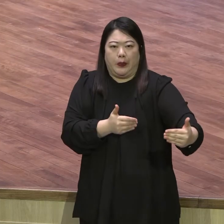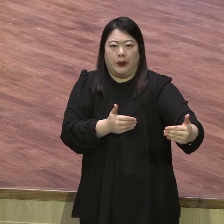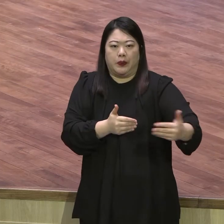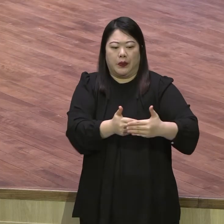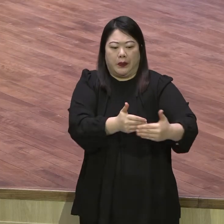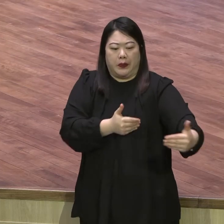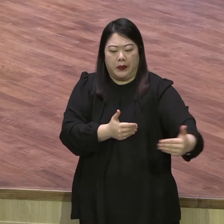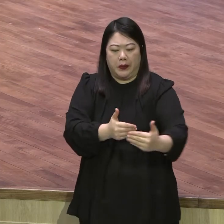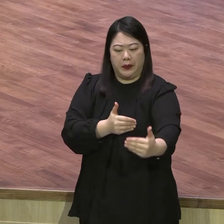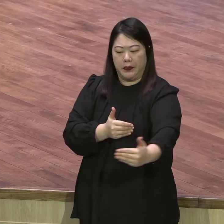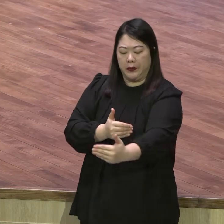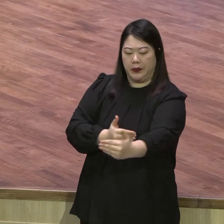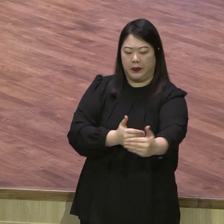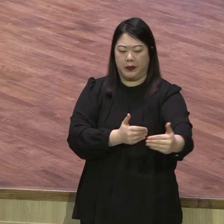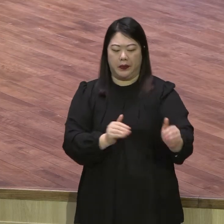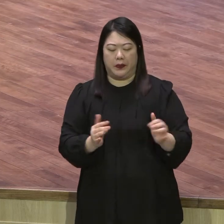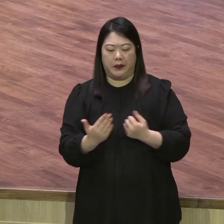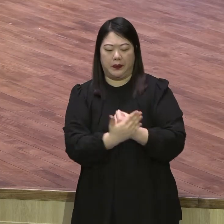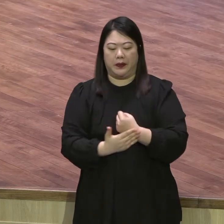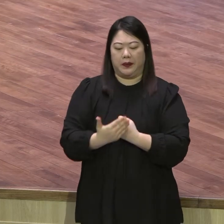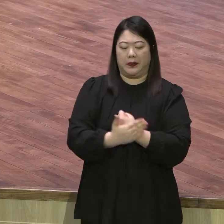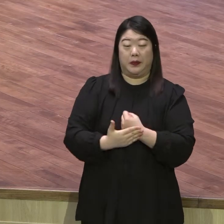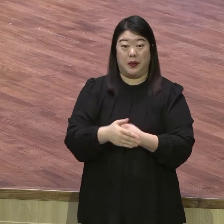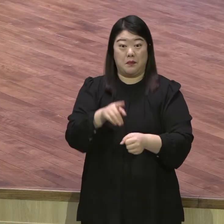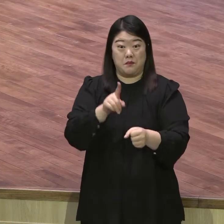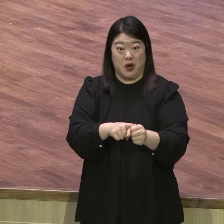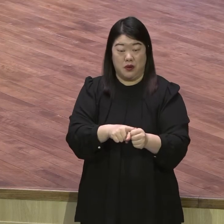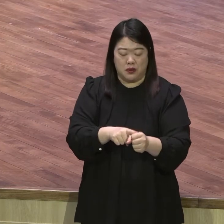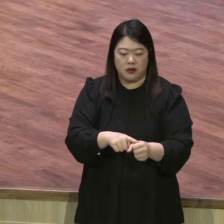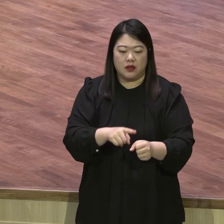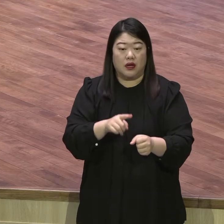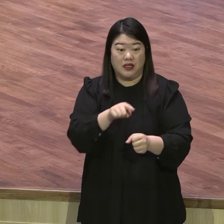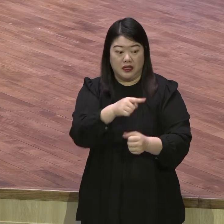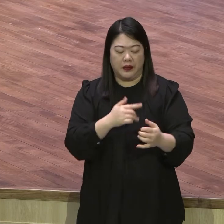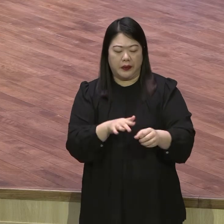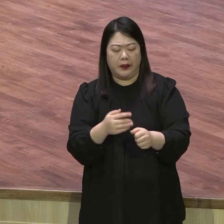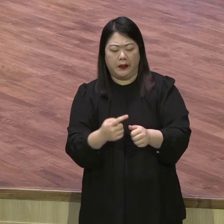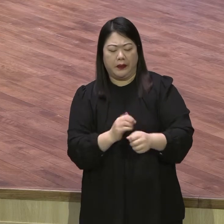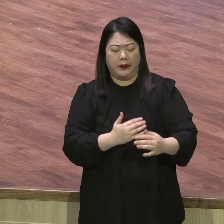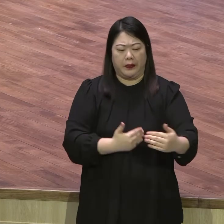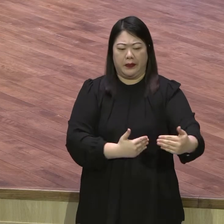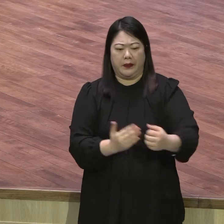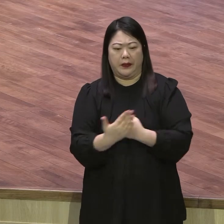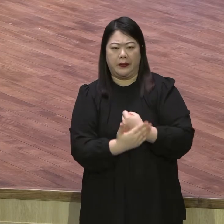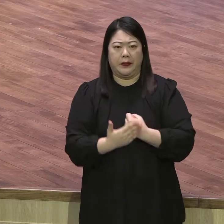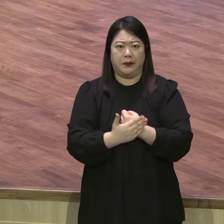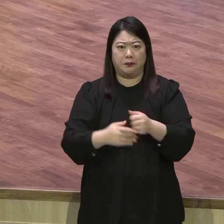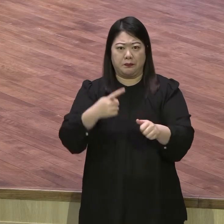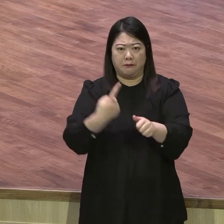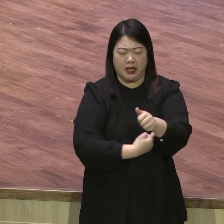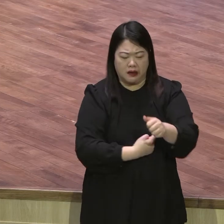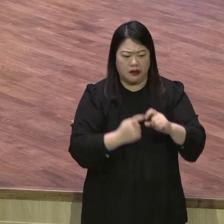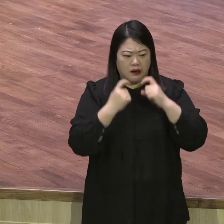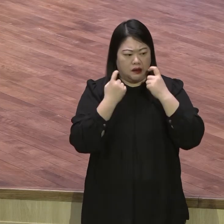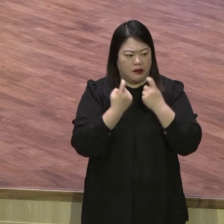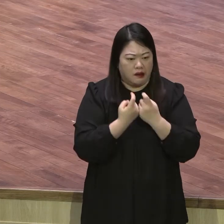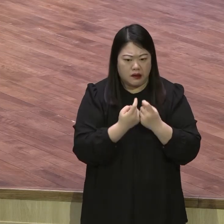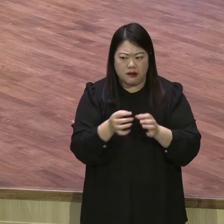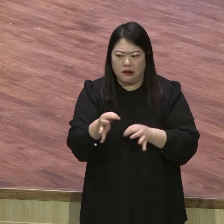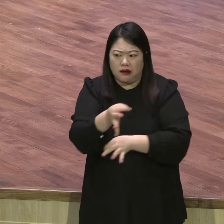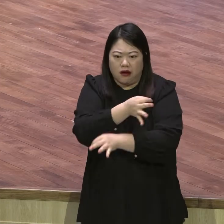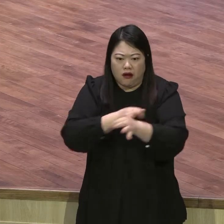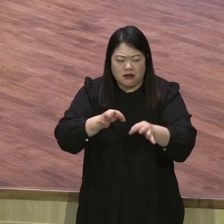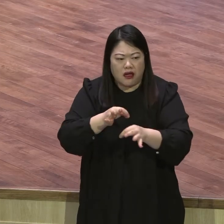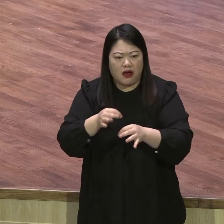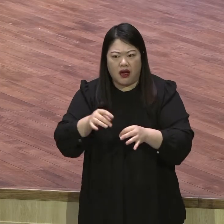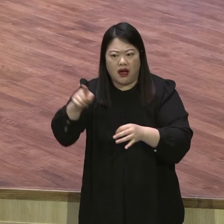인해서 경제적으로 또 생활적으로 어떤 진퇴 양난의 그런 상황에 빠져